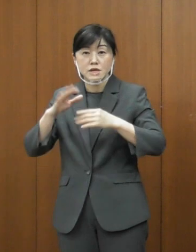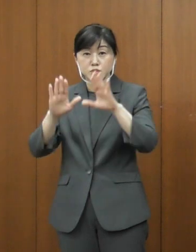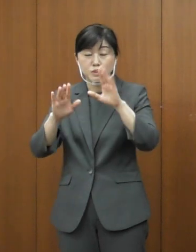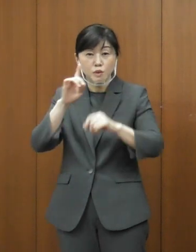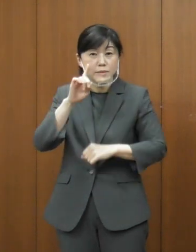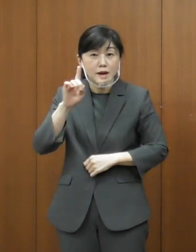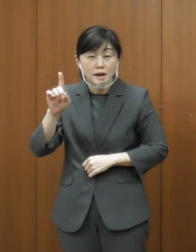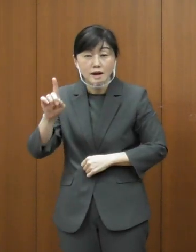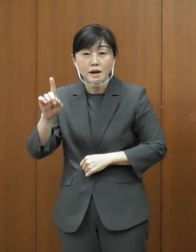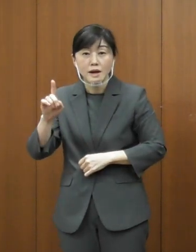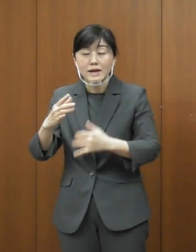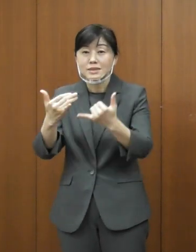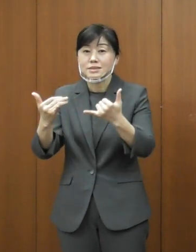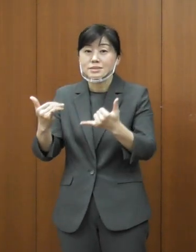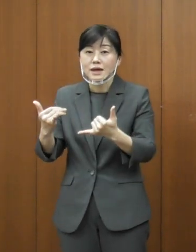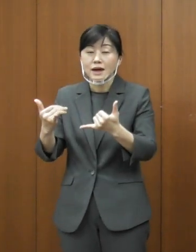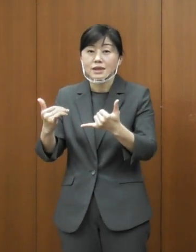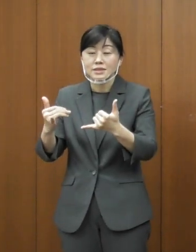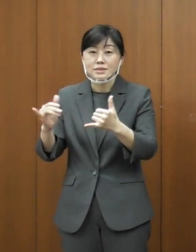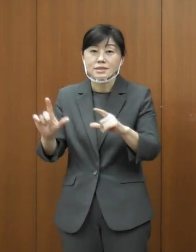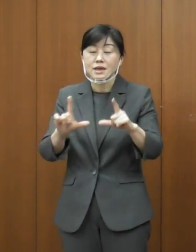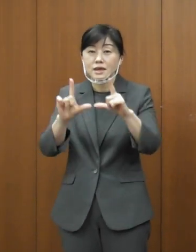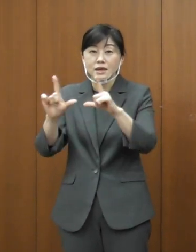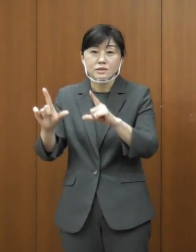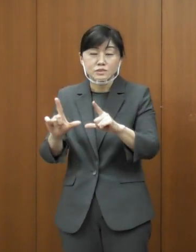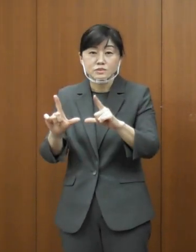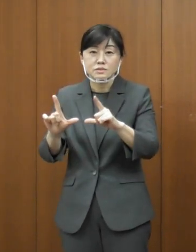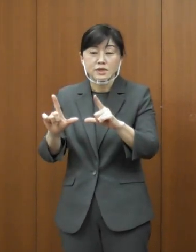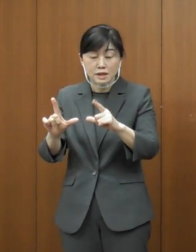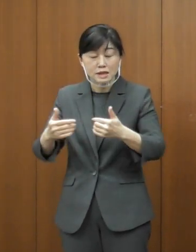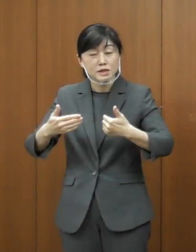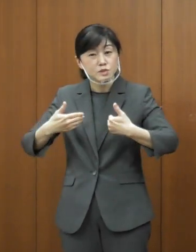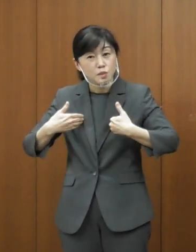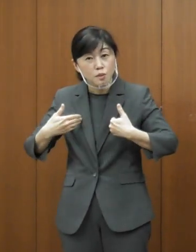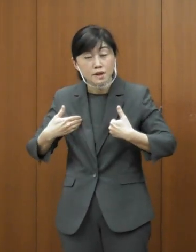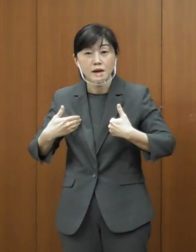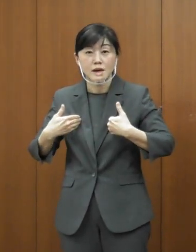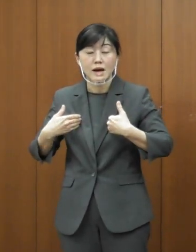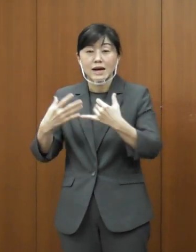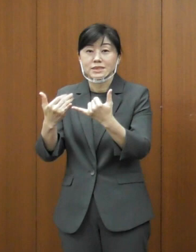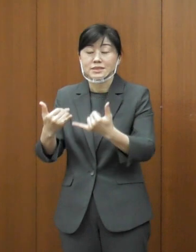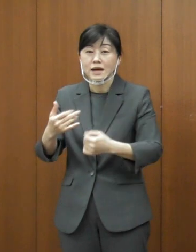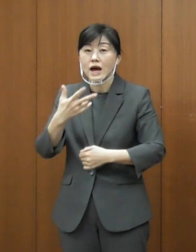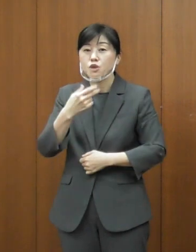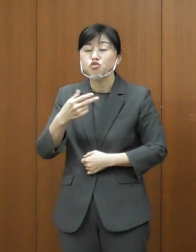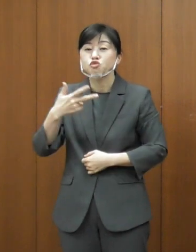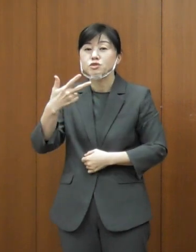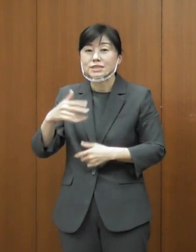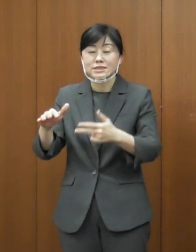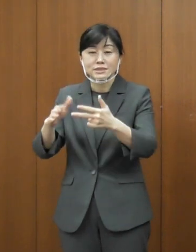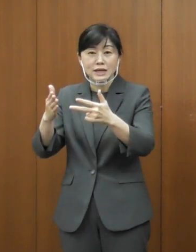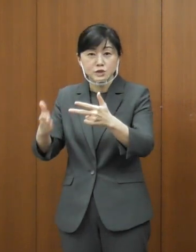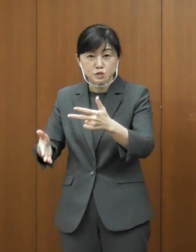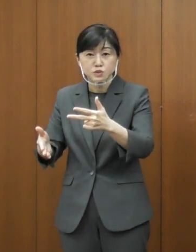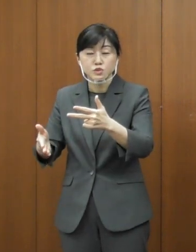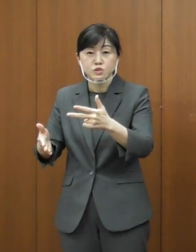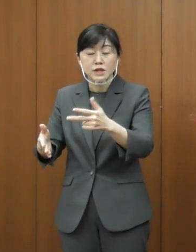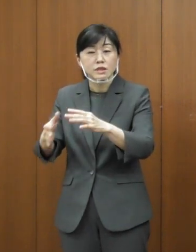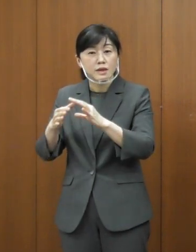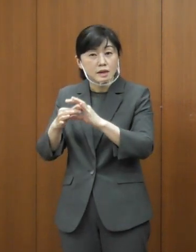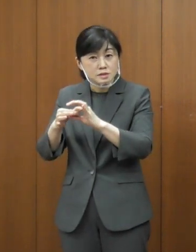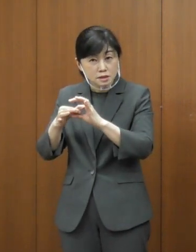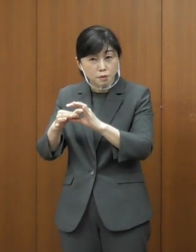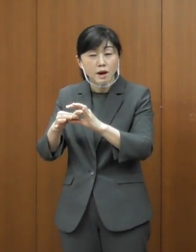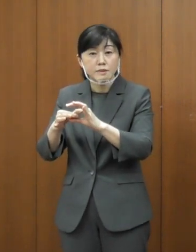会生活を維持するのに欠かすことができない、このような社会福祉施設については